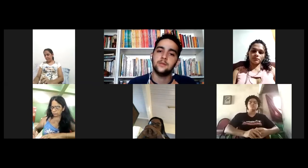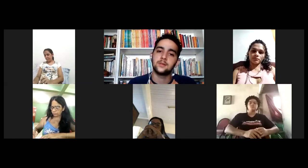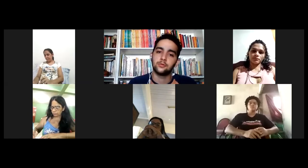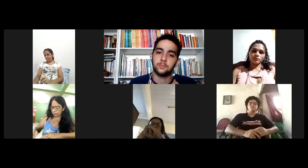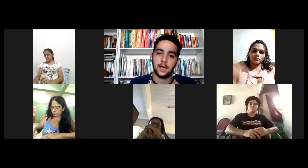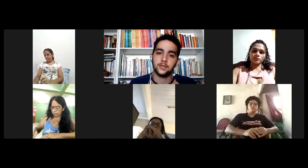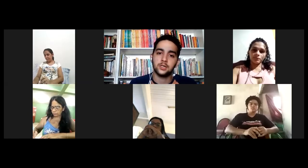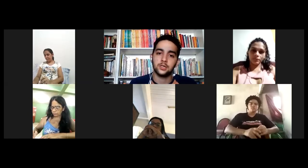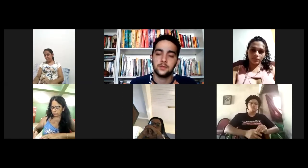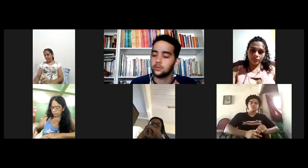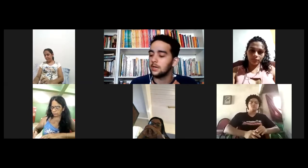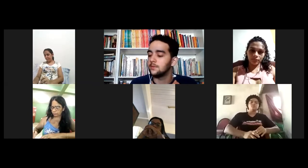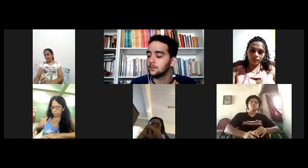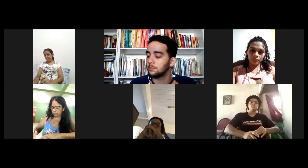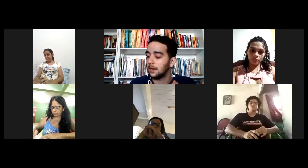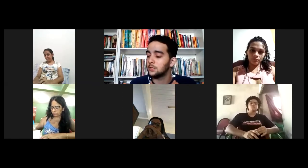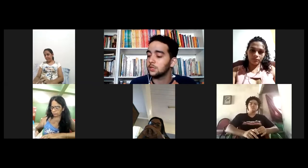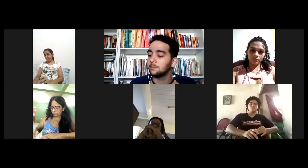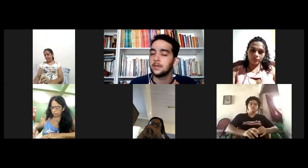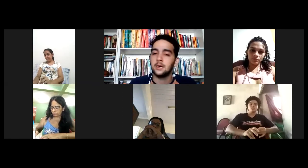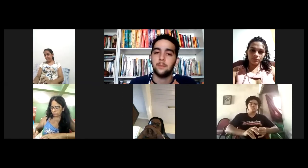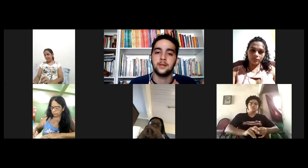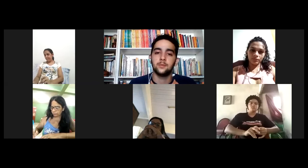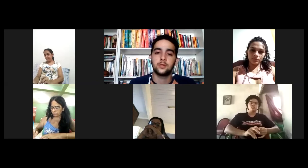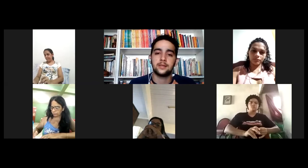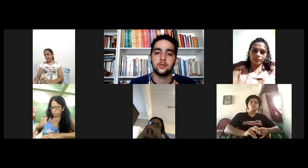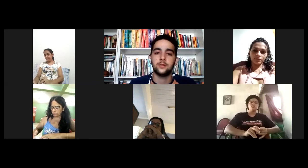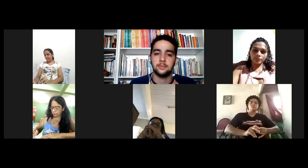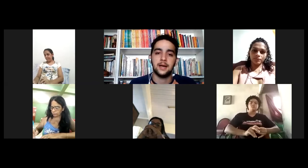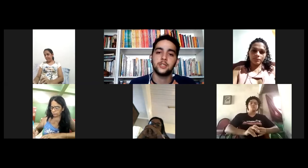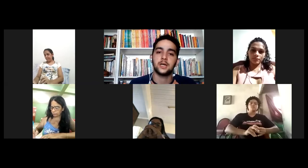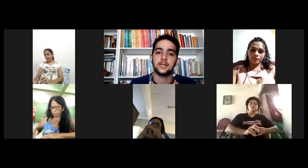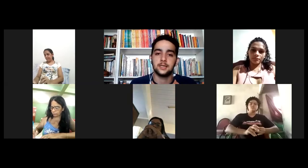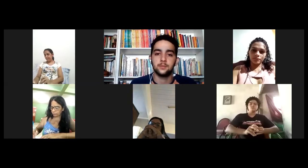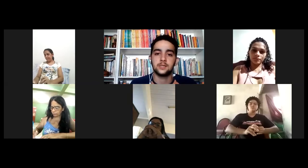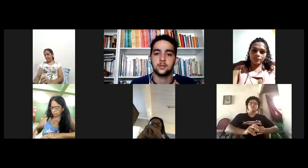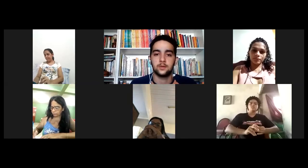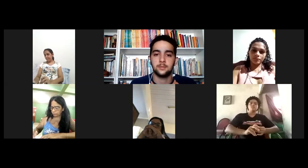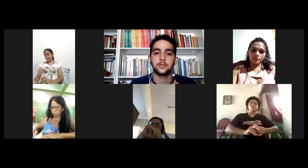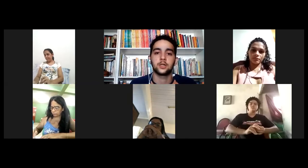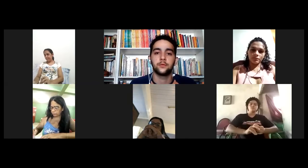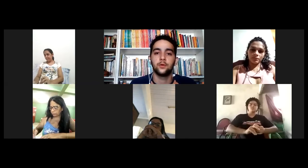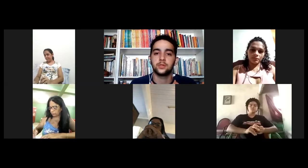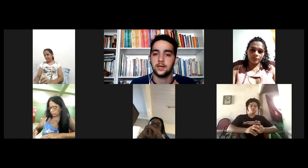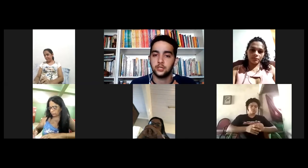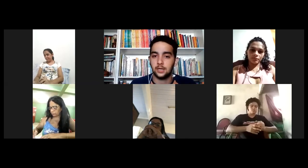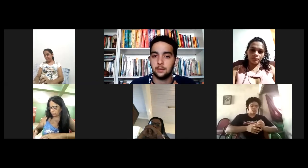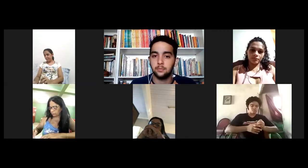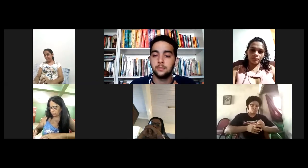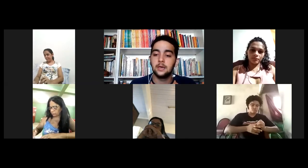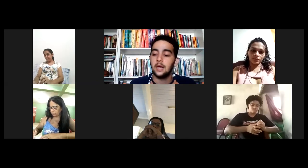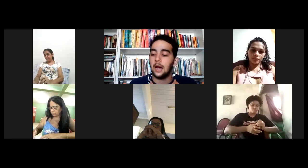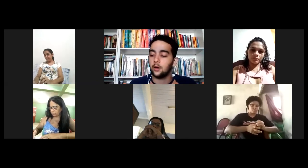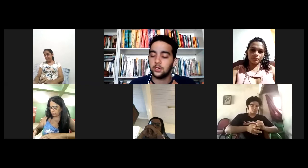toda a revisão de prática, já fez toda a revisão de prática, aprendemos essa nova temática, acrescentamos essa nova temática que foi os sinais de